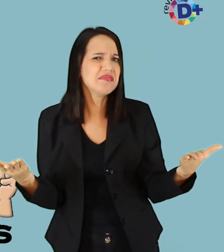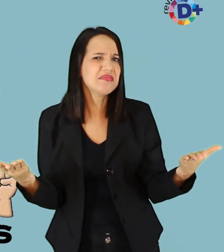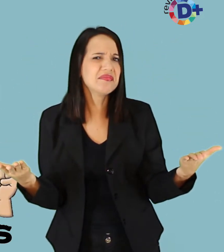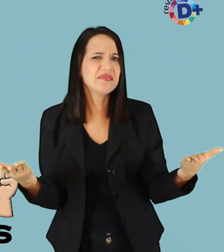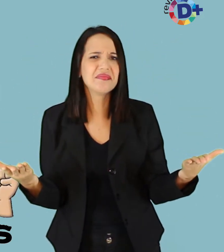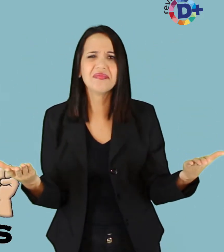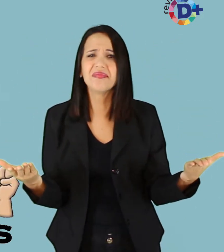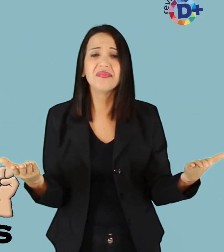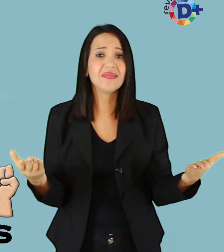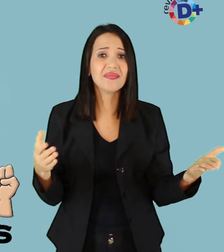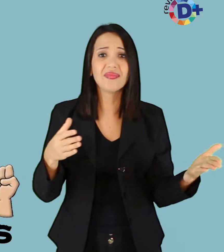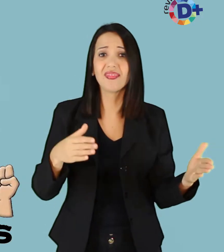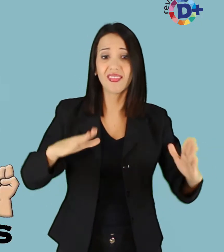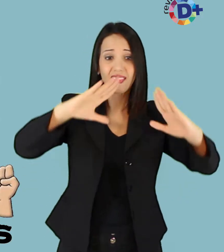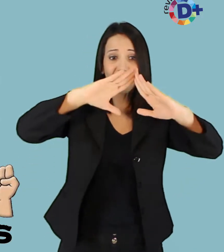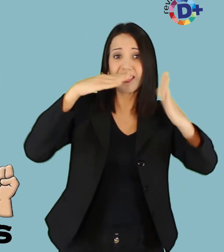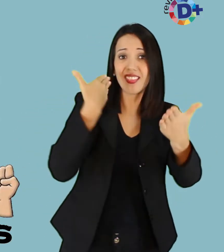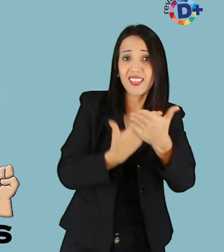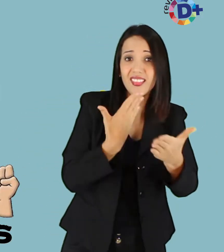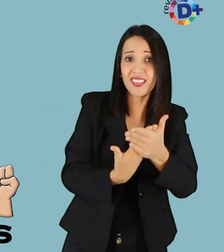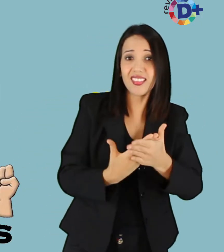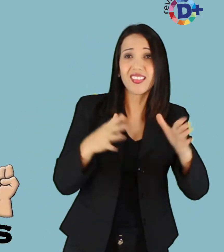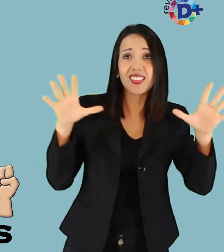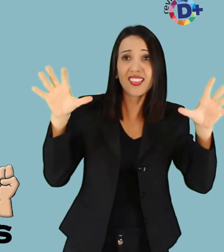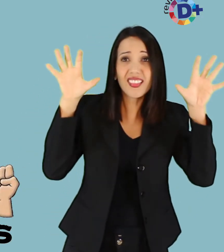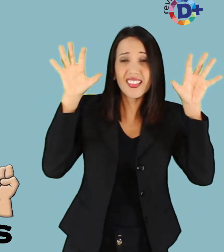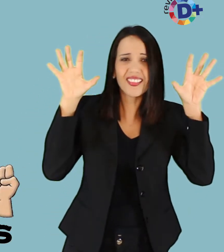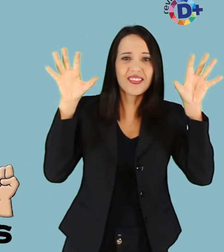Por que não ensurdecer a escola e a sociedade no